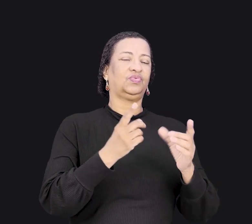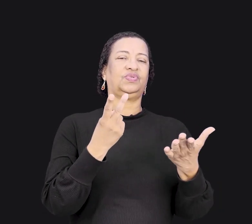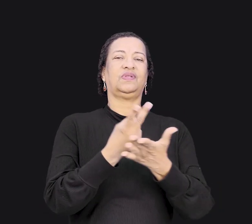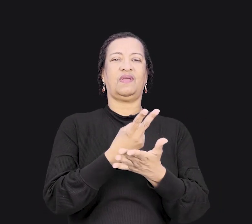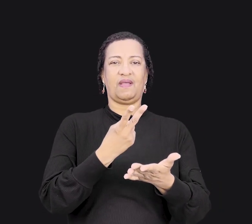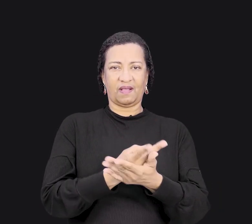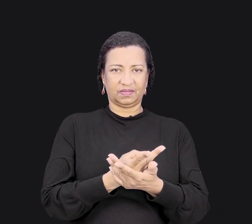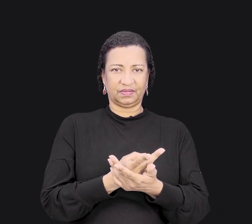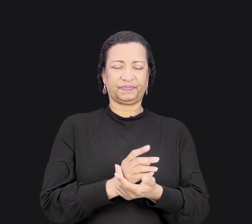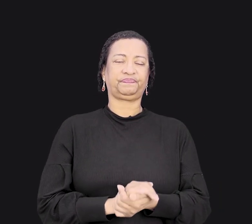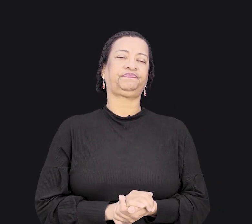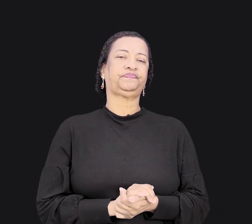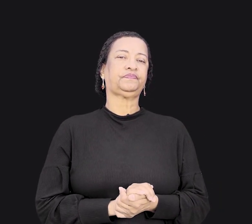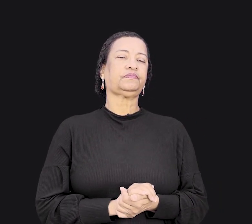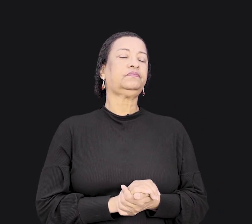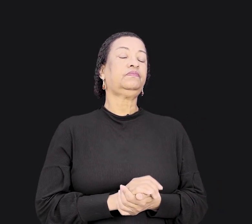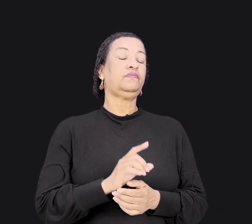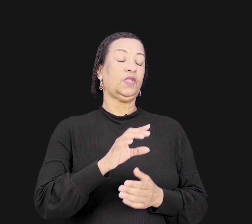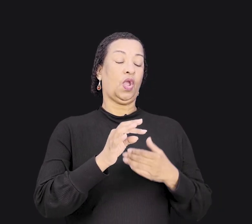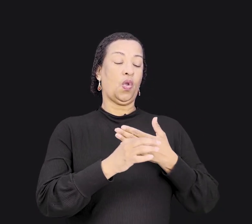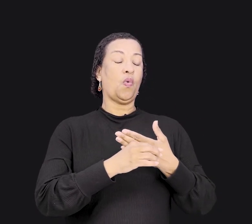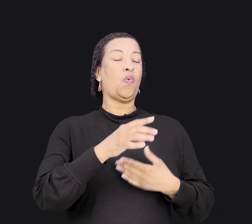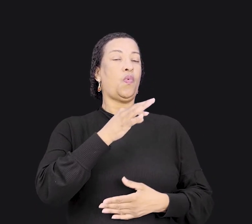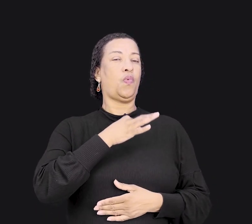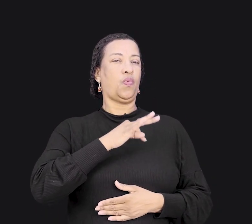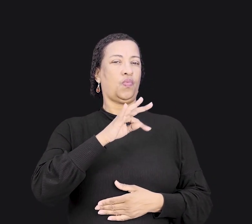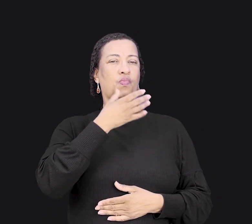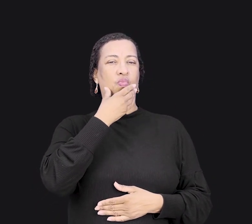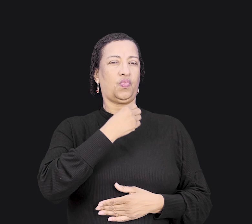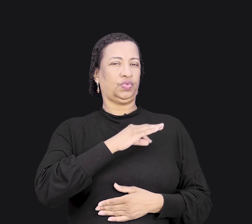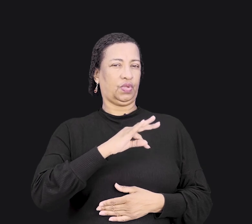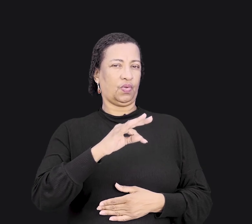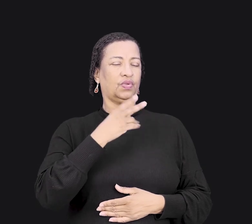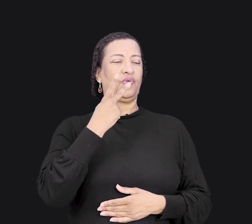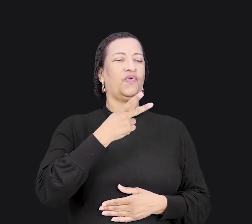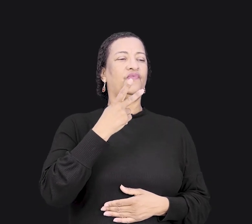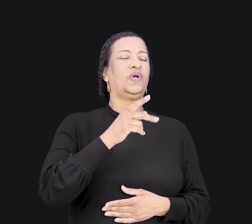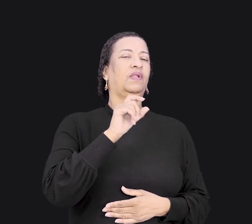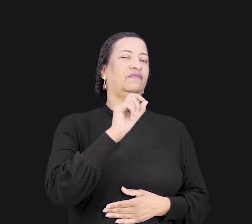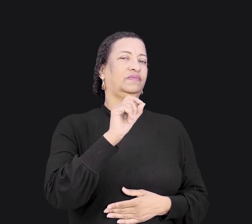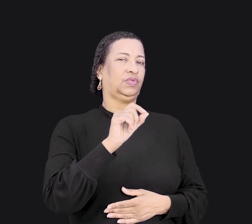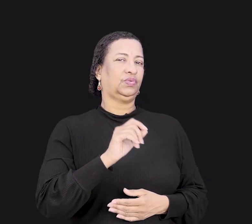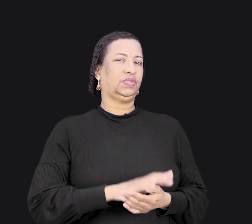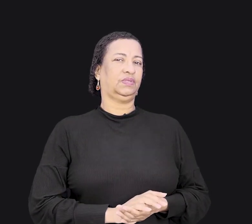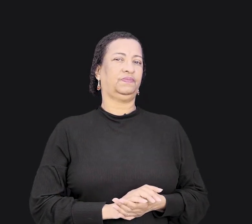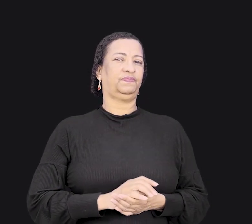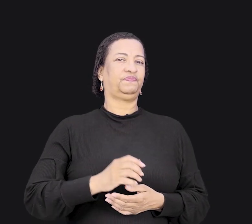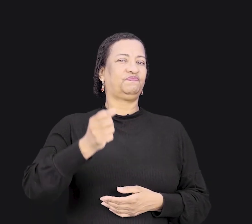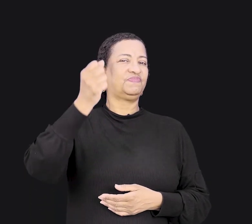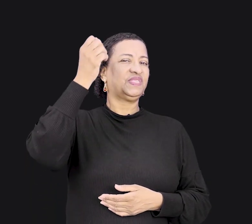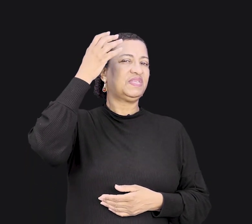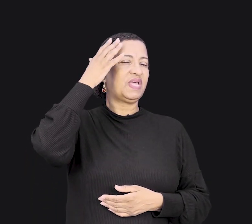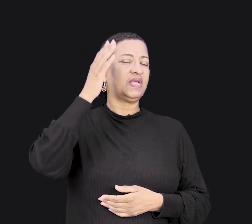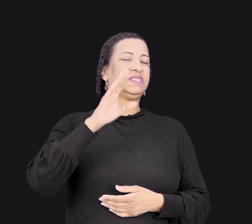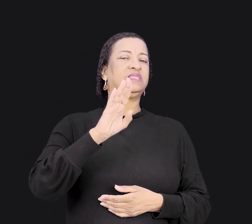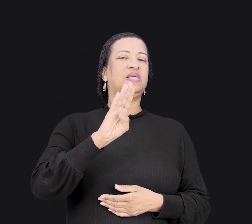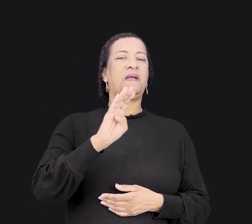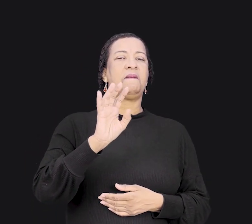em particular foi chamada pelo teólogo Dietrich Bonhoeffer de graça barata, e infelizmente sempre